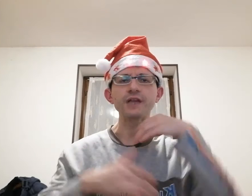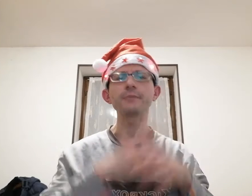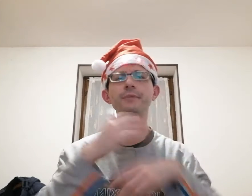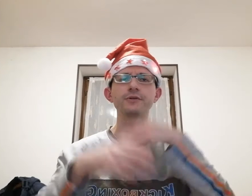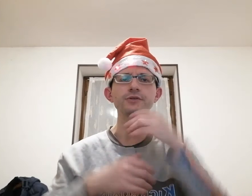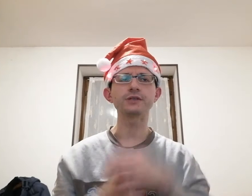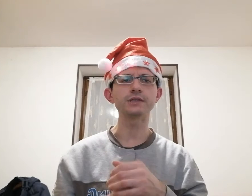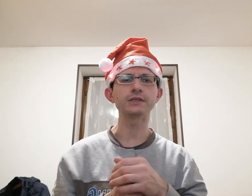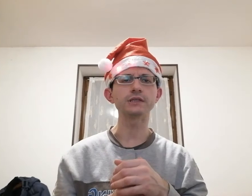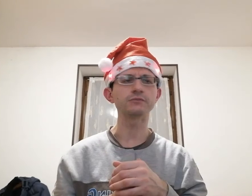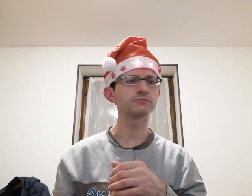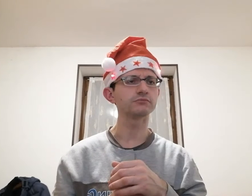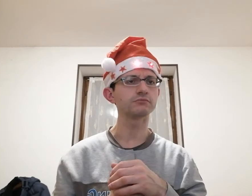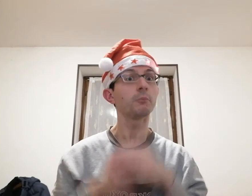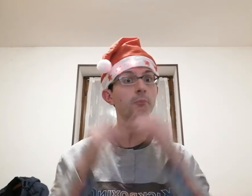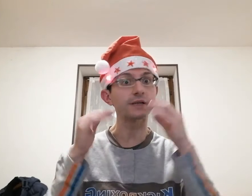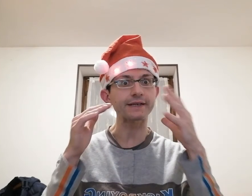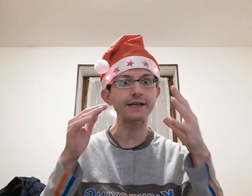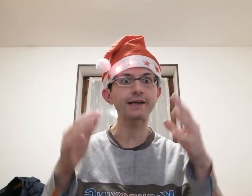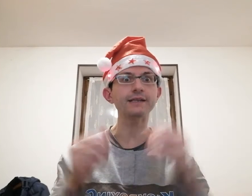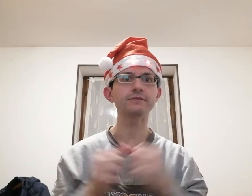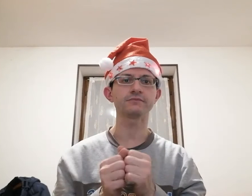sempre pieno di materiale,